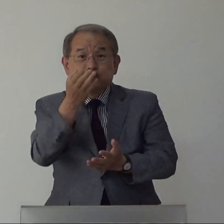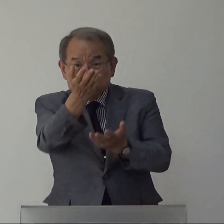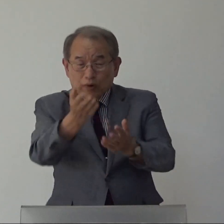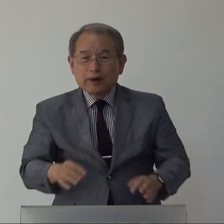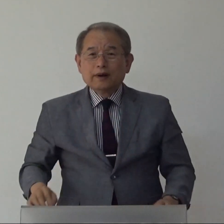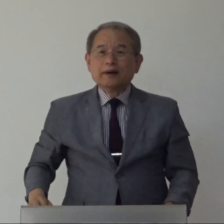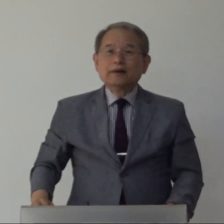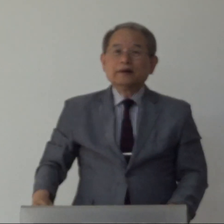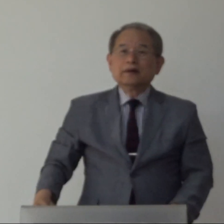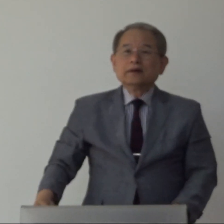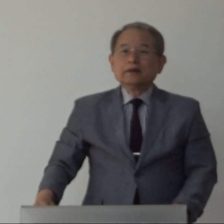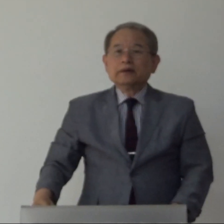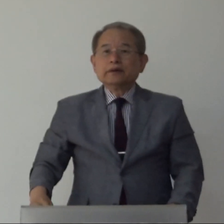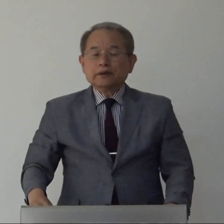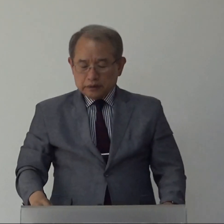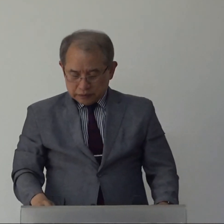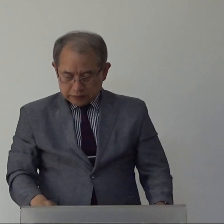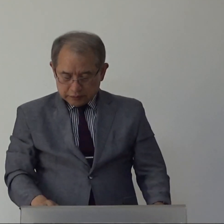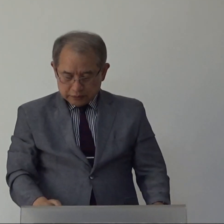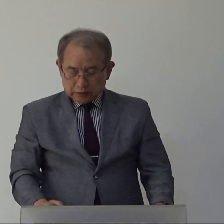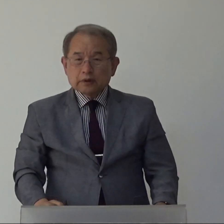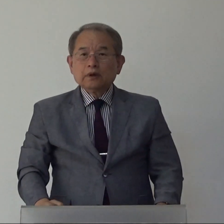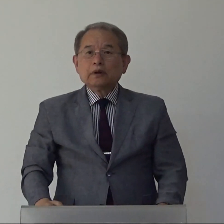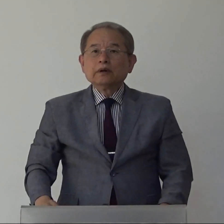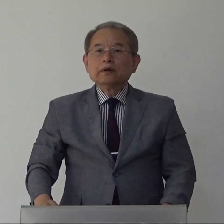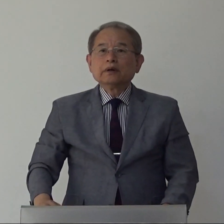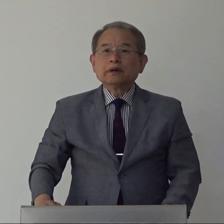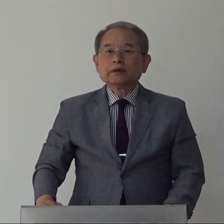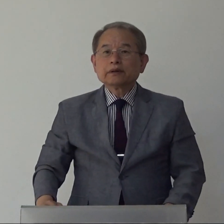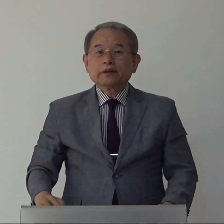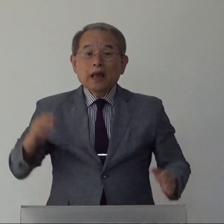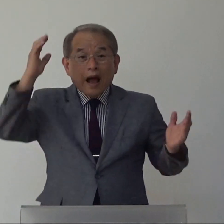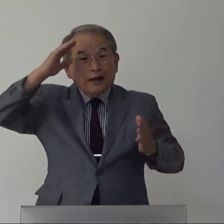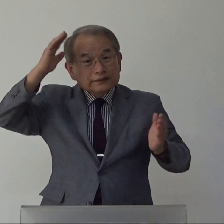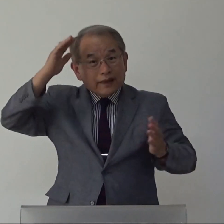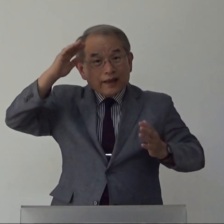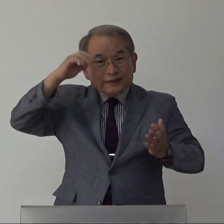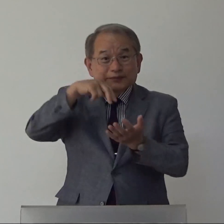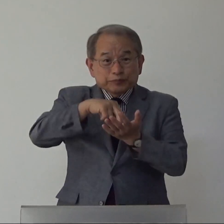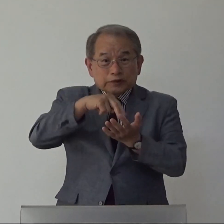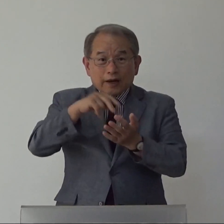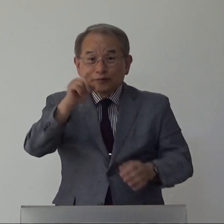더하기 몰라요. 목사님 지금 왜 저한테 이런 말씀을 하시는 건가요?